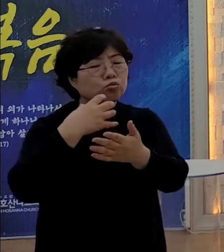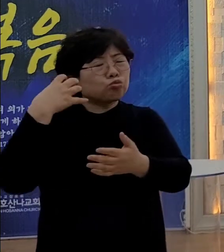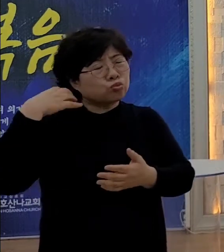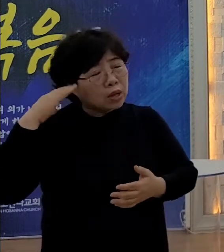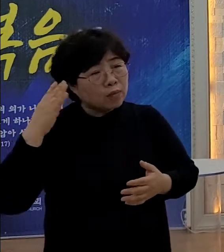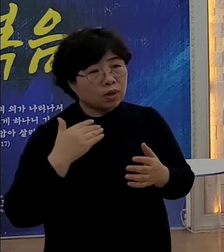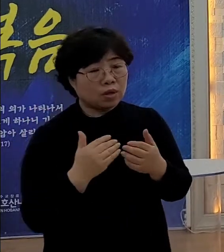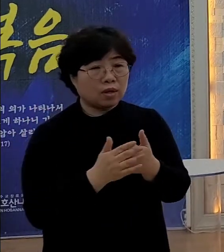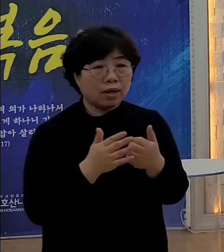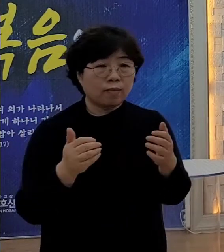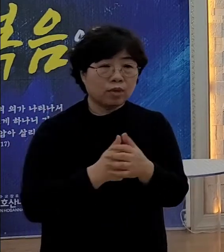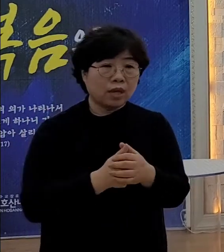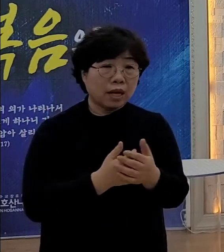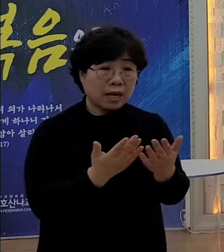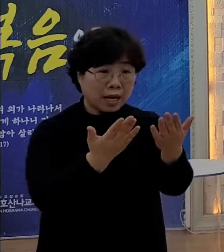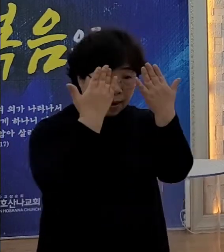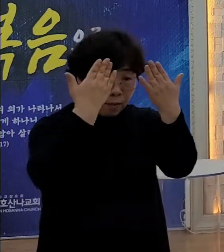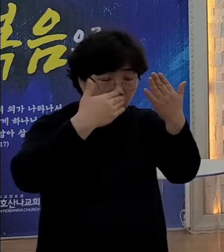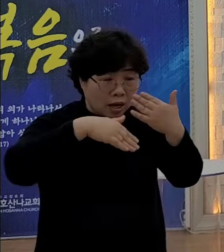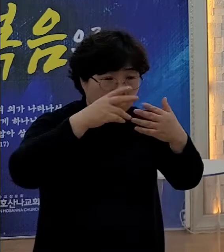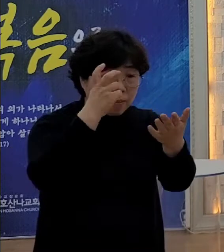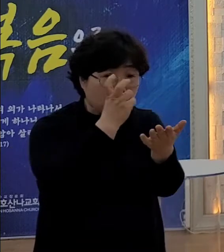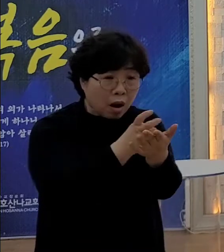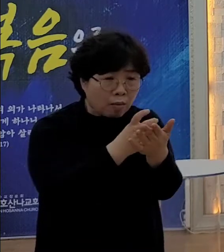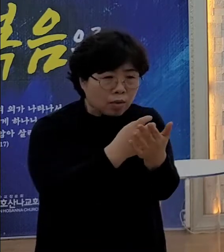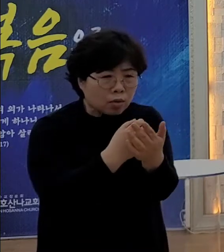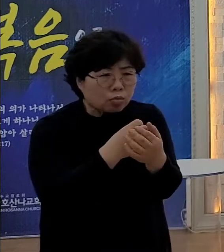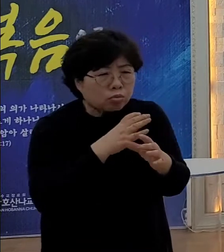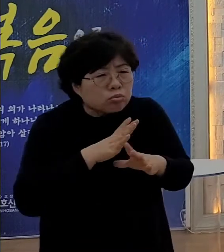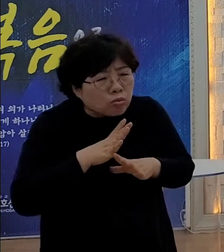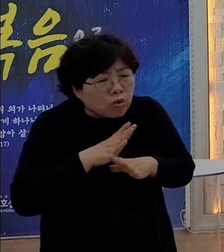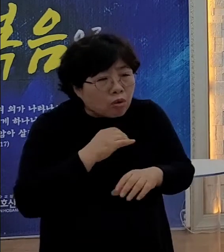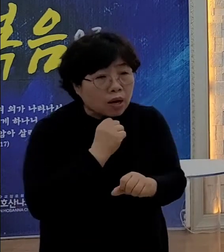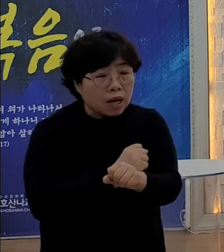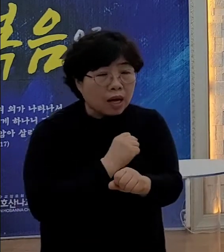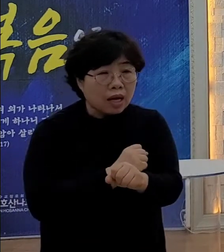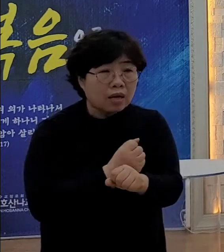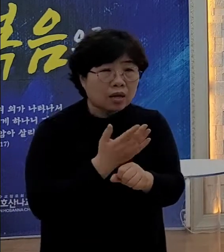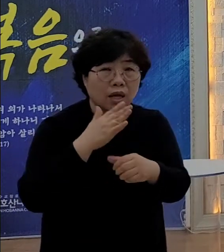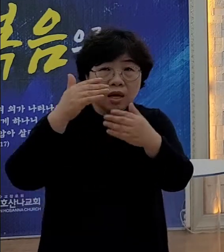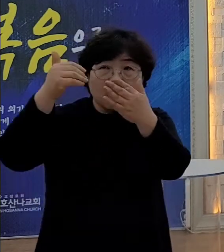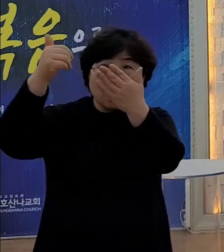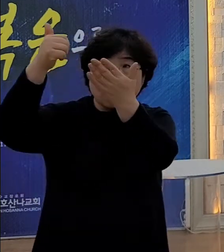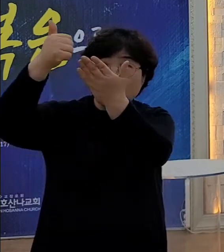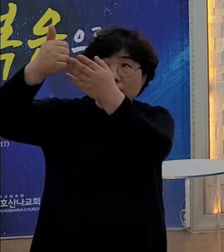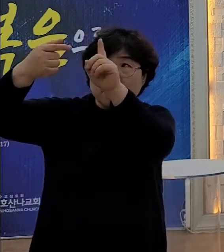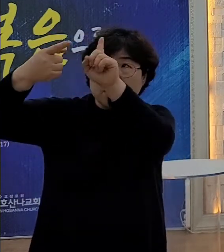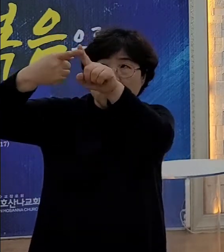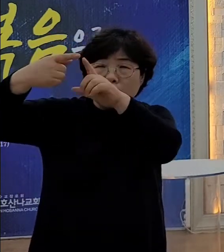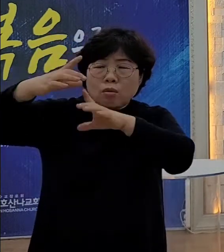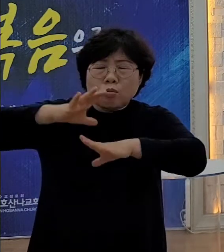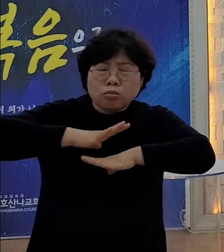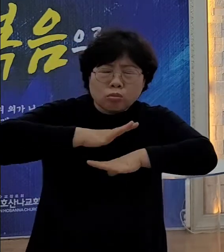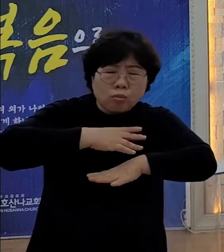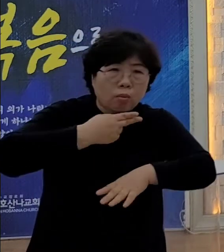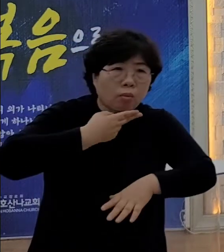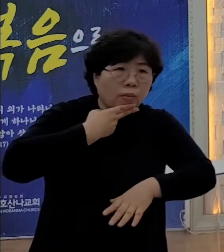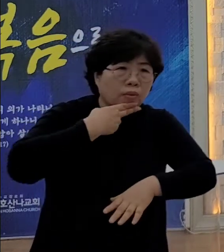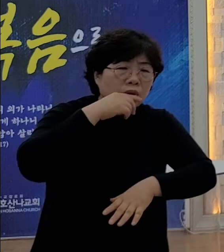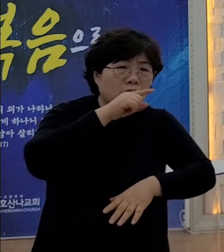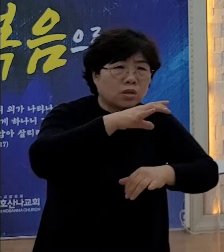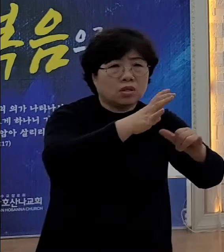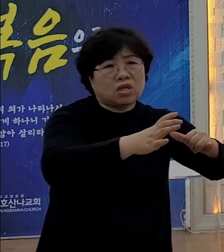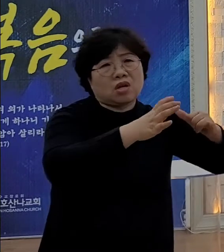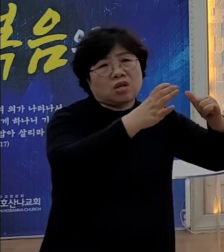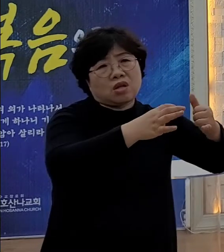그러니까 사람들이 감옥에 들어가는 법은 무서워하면서도 하나님은 무서워하지 않는다는 거예요.